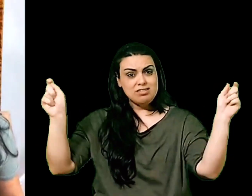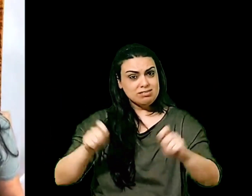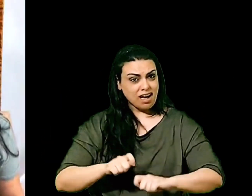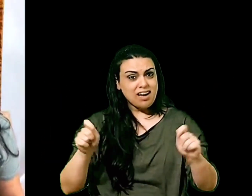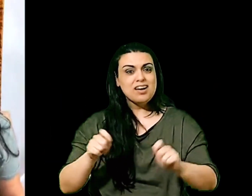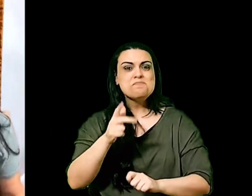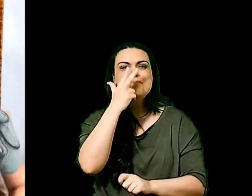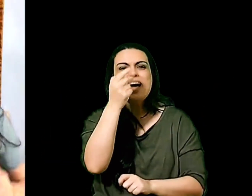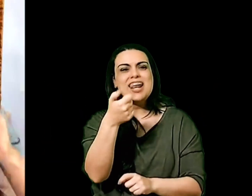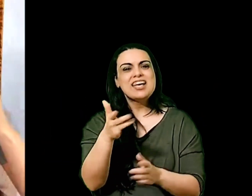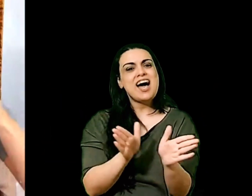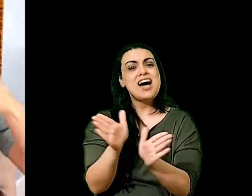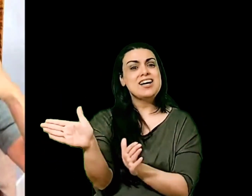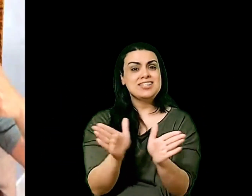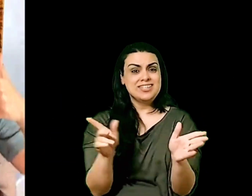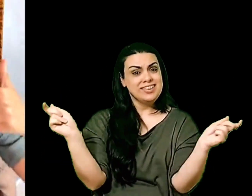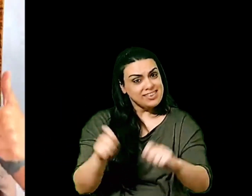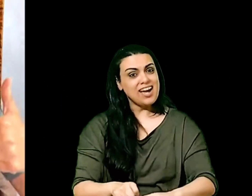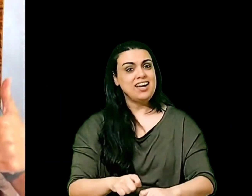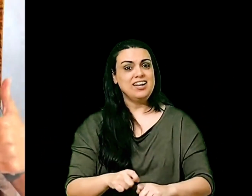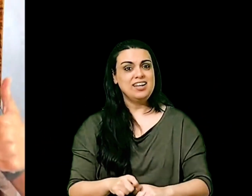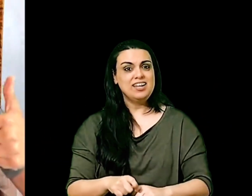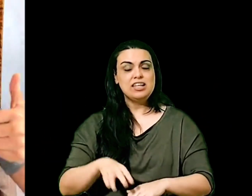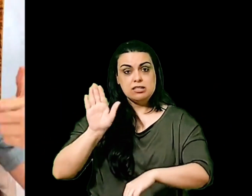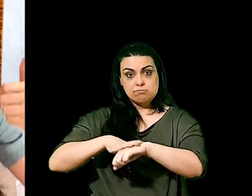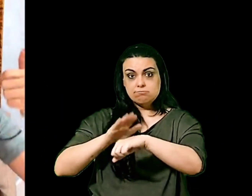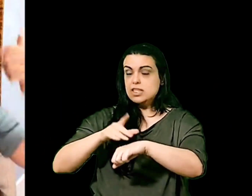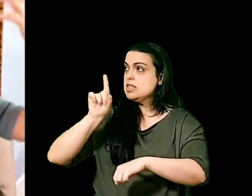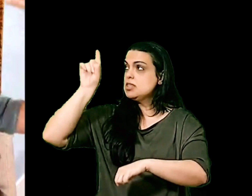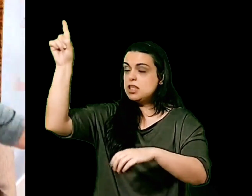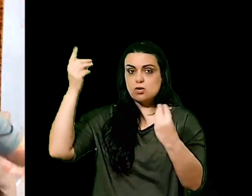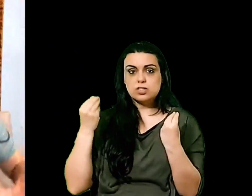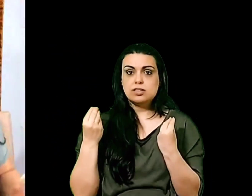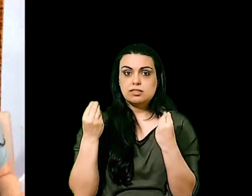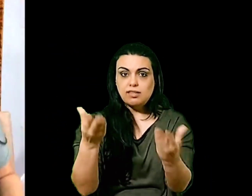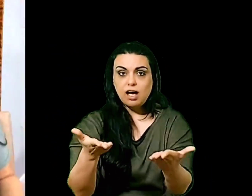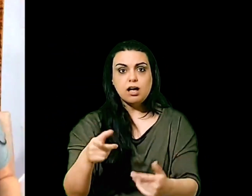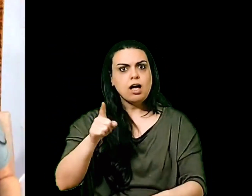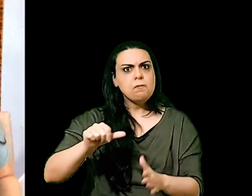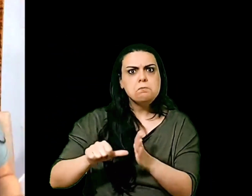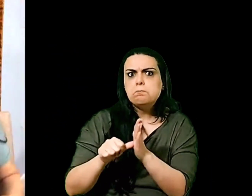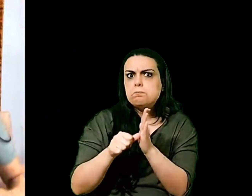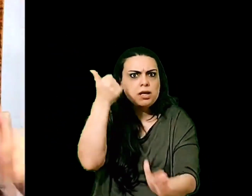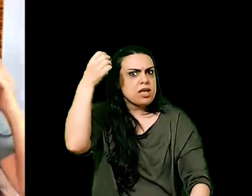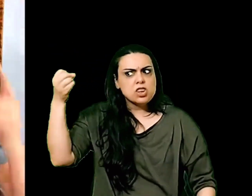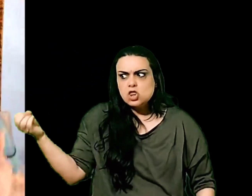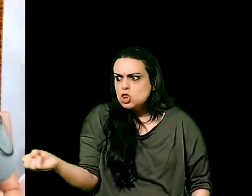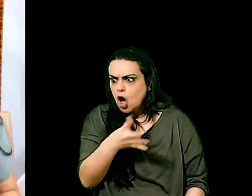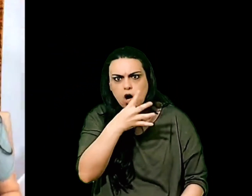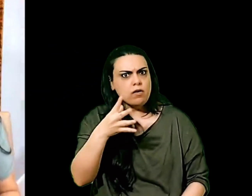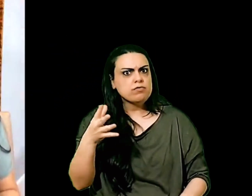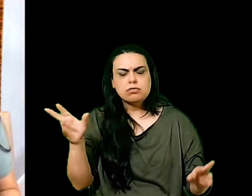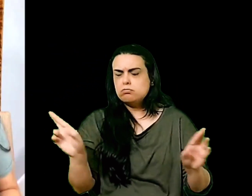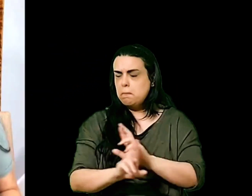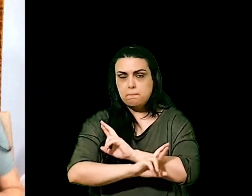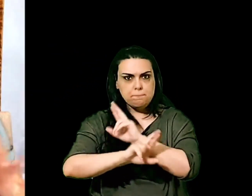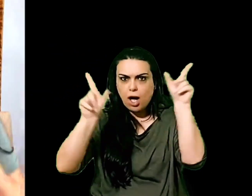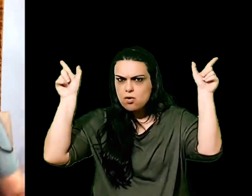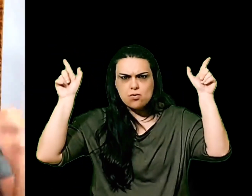pessoas. Então, veio do céu, ou seja, veio de Deus, é